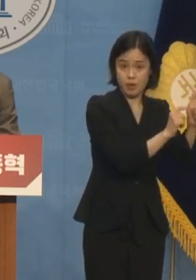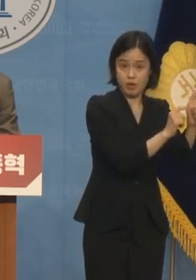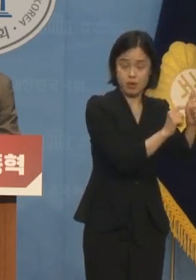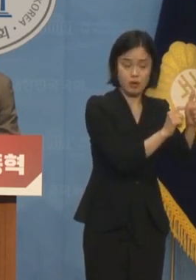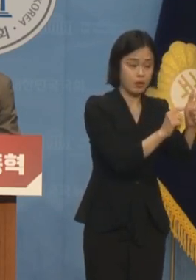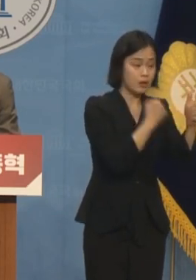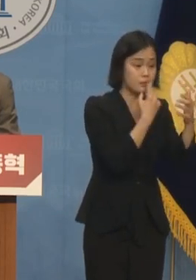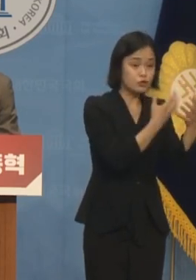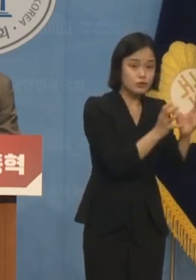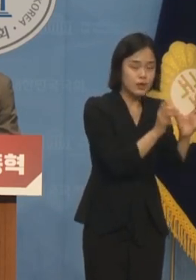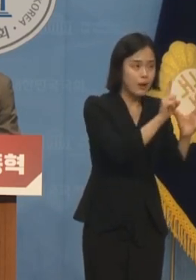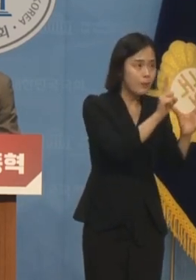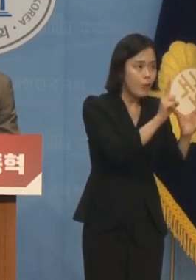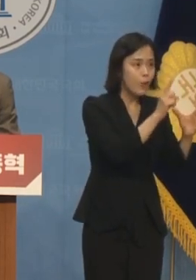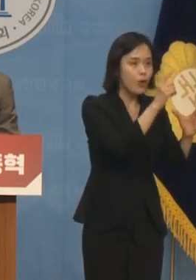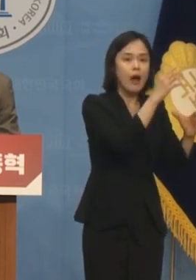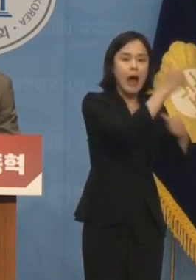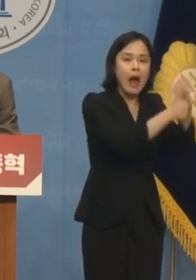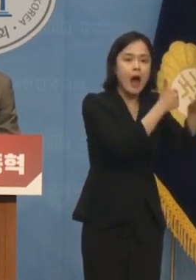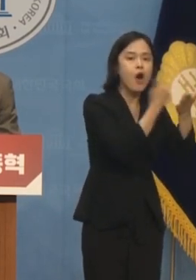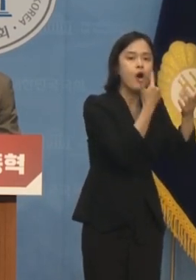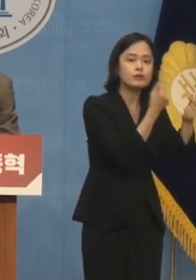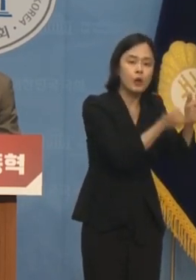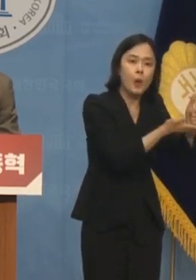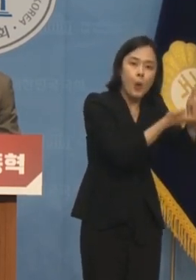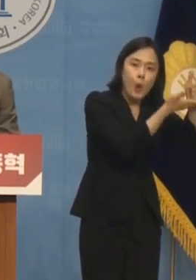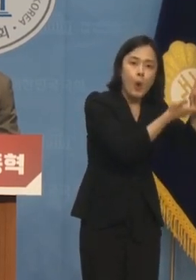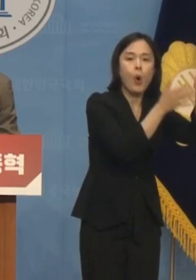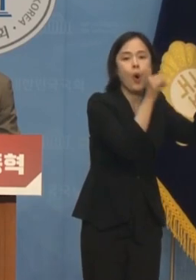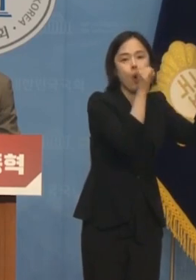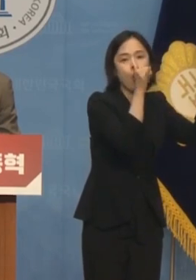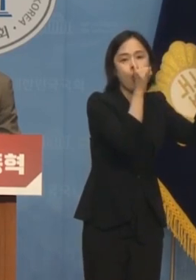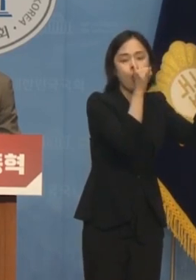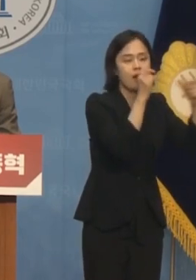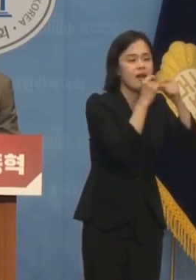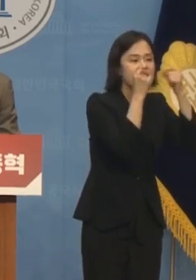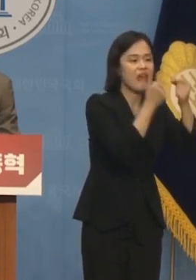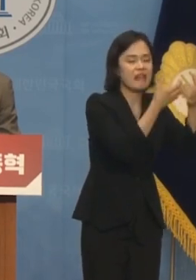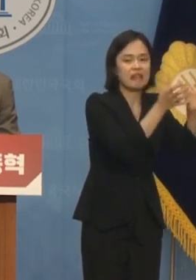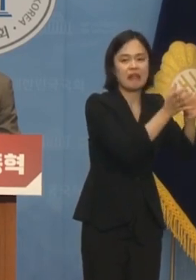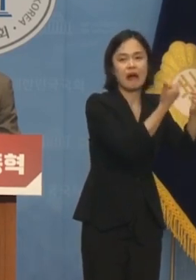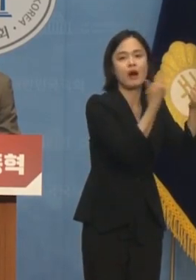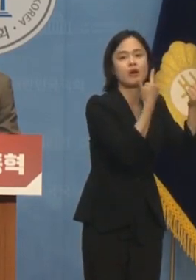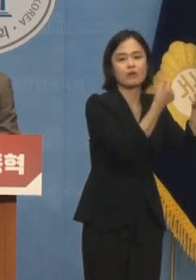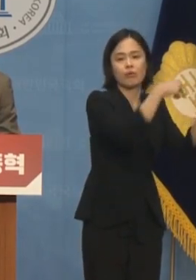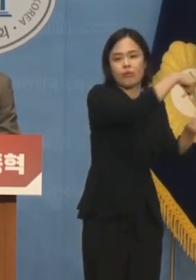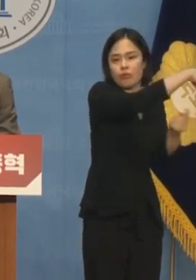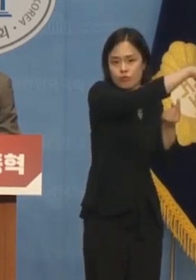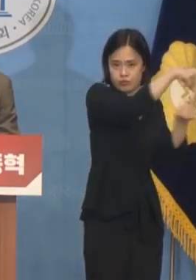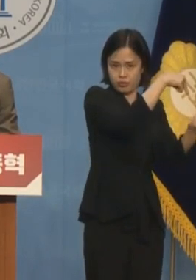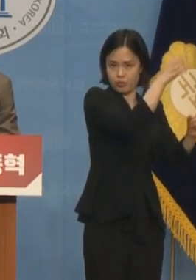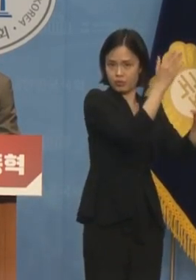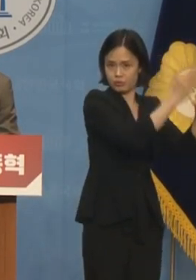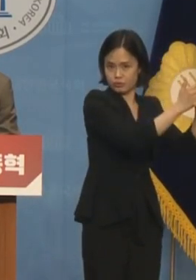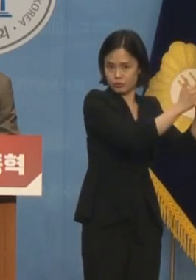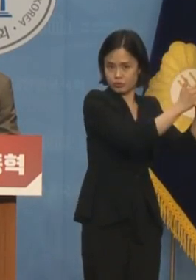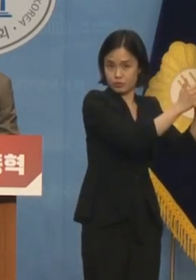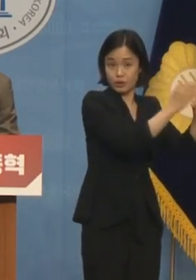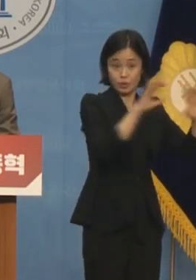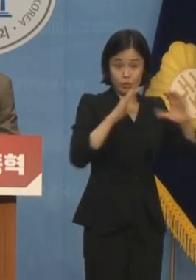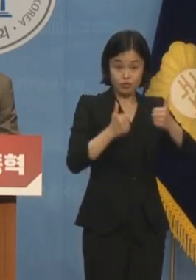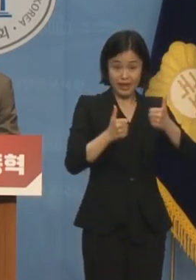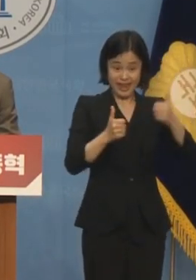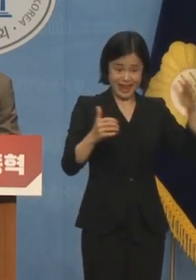있고 이재명 대표는 민주당의 사당화를 마치고 국회마저 사유화하려 하고 있습니다.